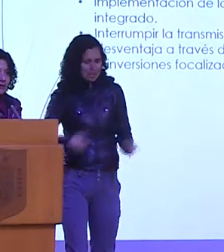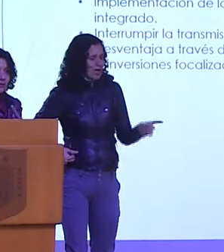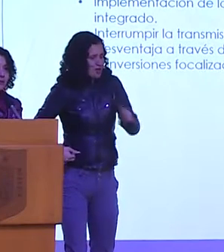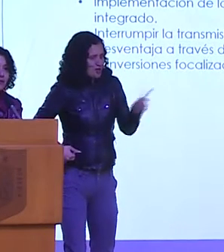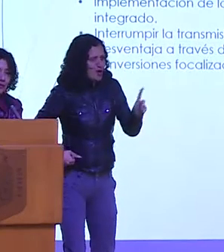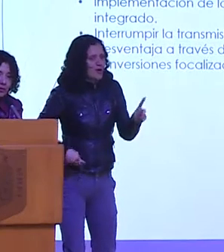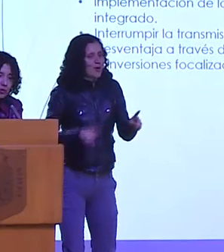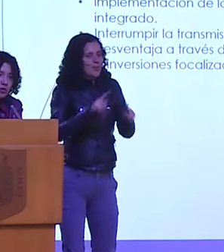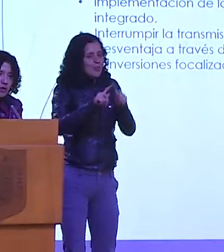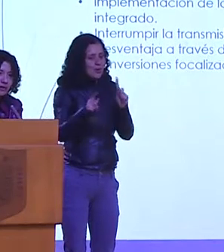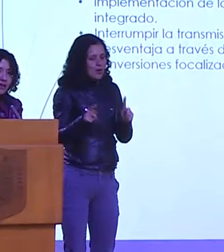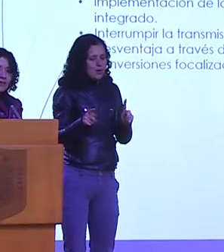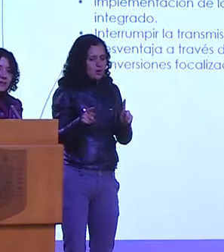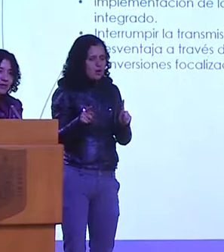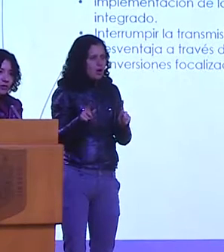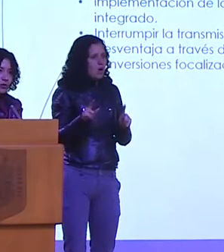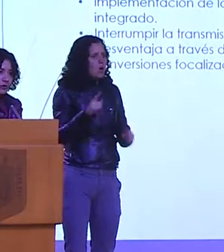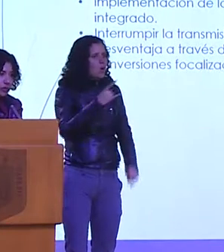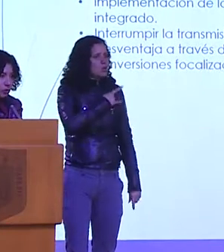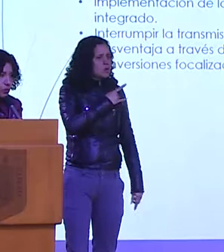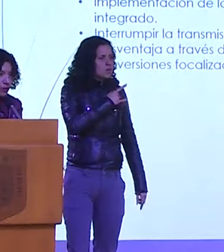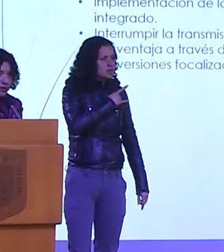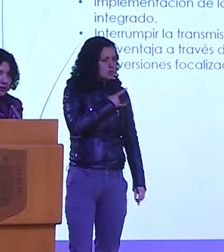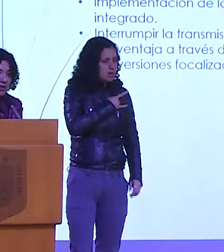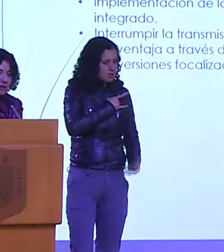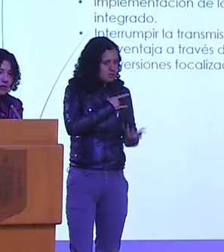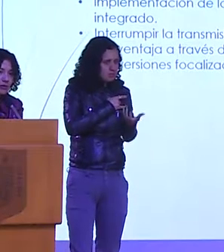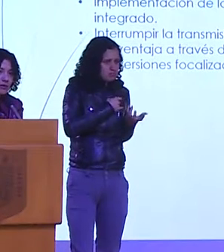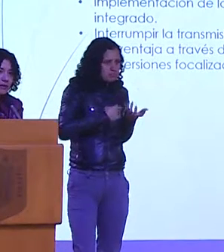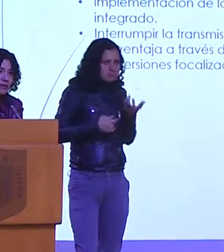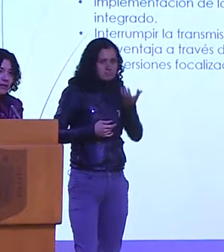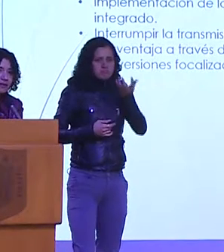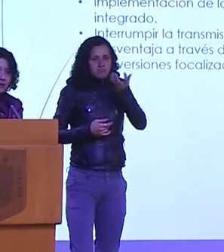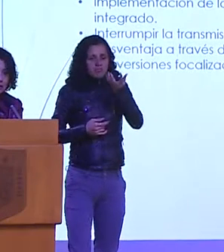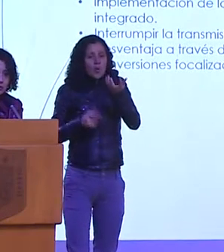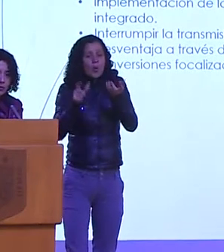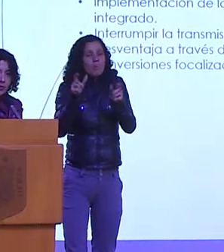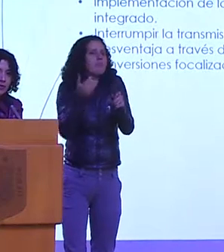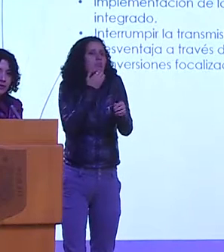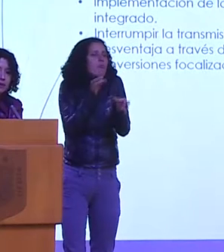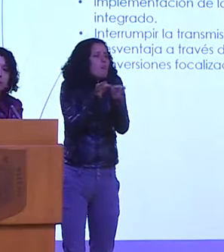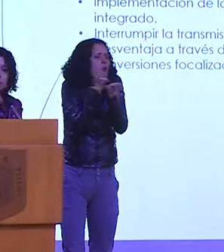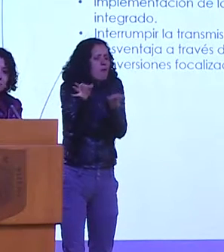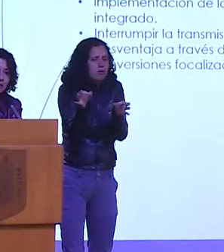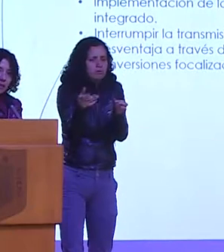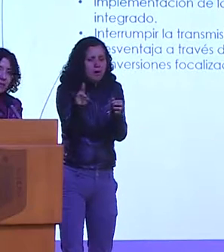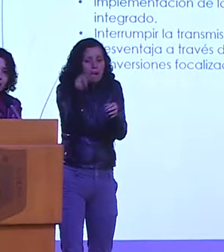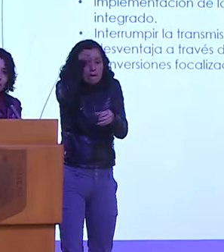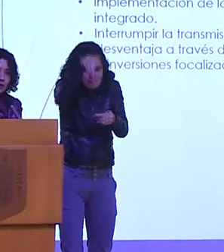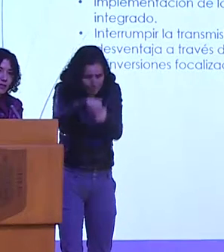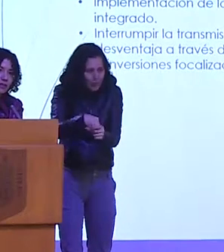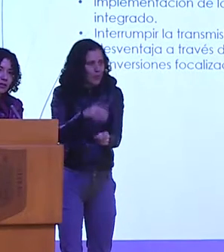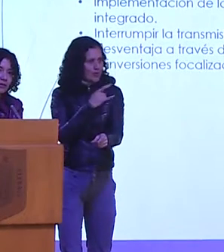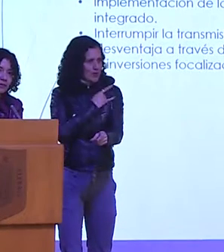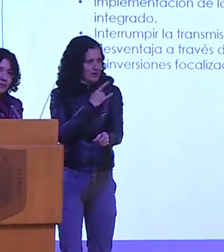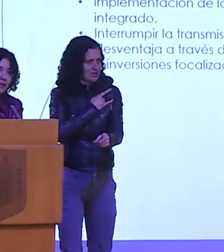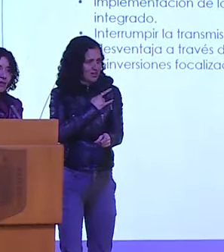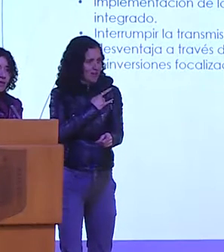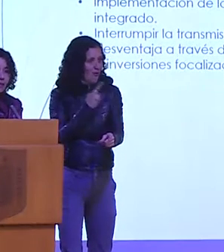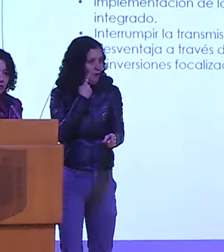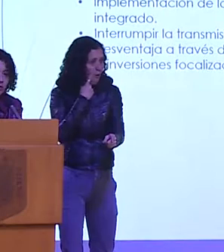llevaron universidades a sitios donde nunca habían tenido universidades, y una universidad pública dinamiza toda una